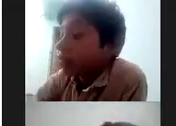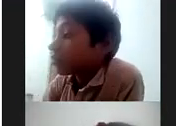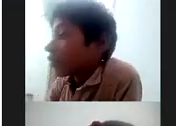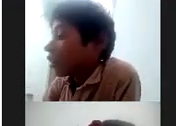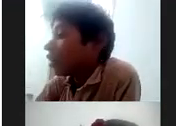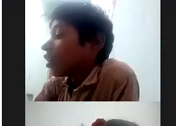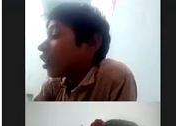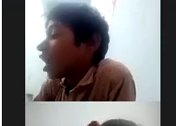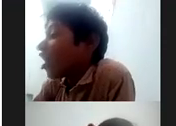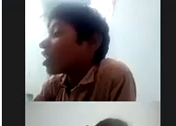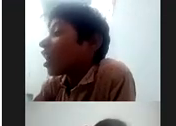பண்றேனா